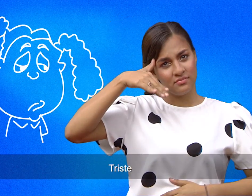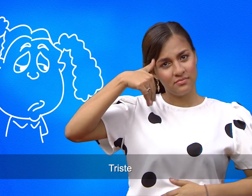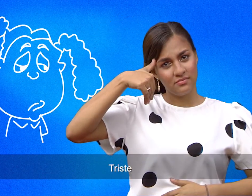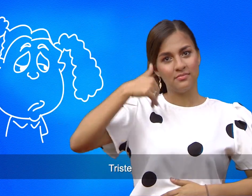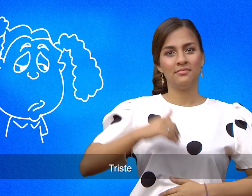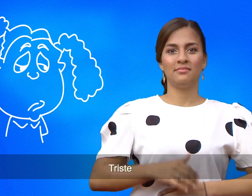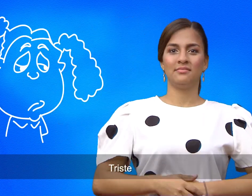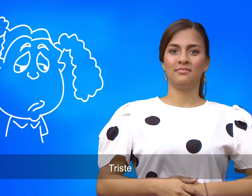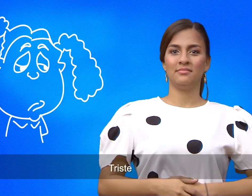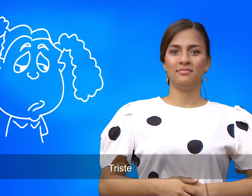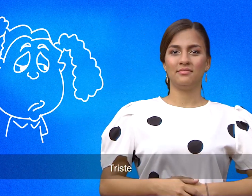Triste.